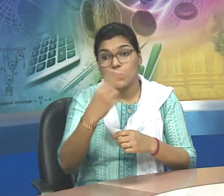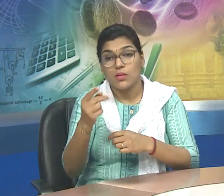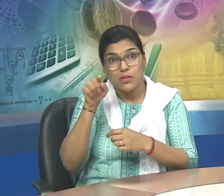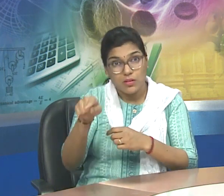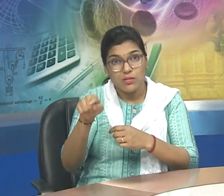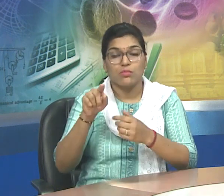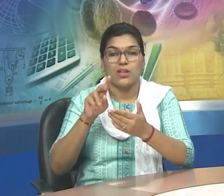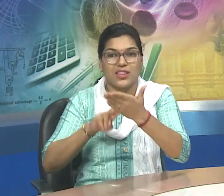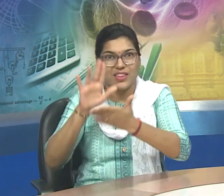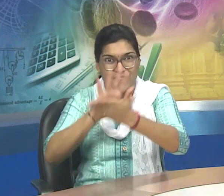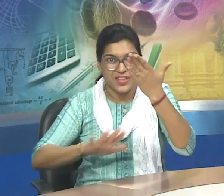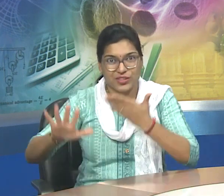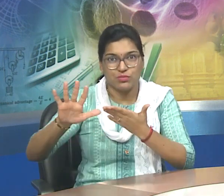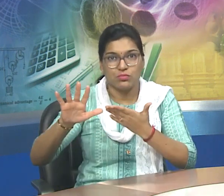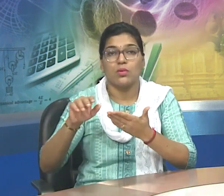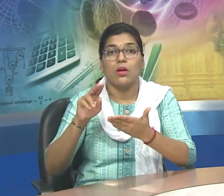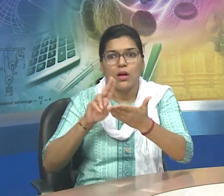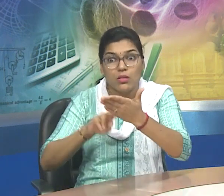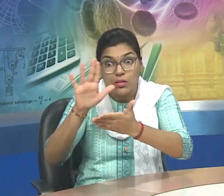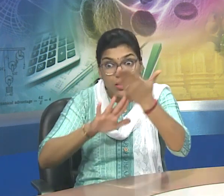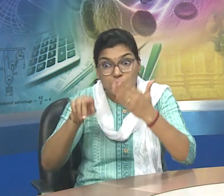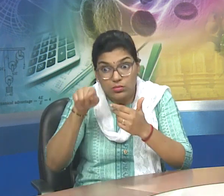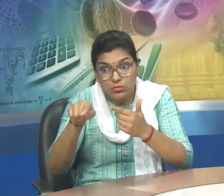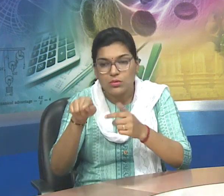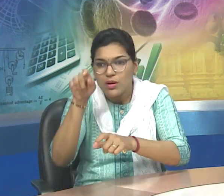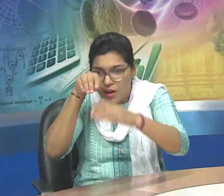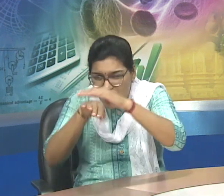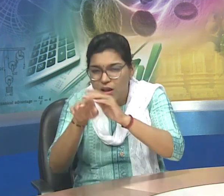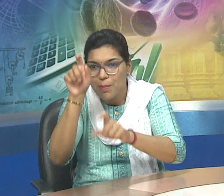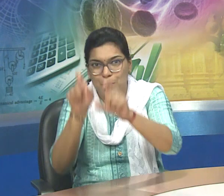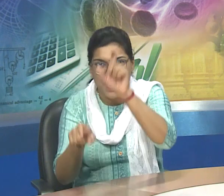किसी भी राज्य में अपना एक कानून व्यवस्था होती है।